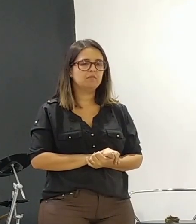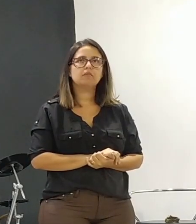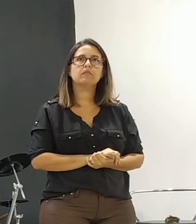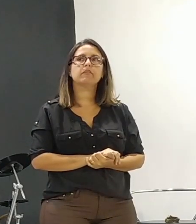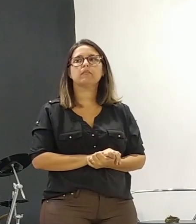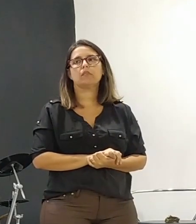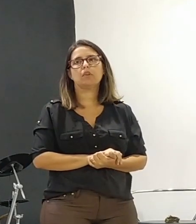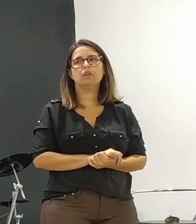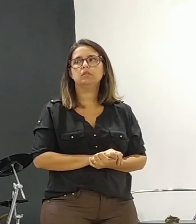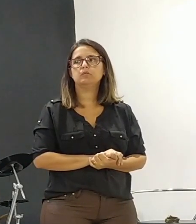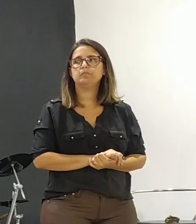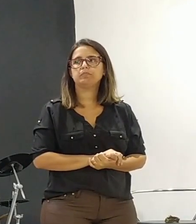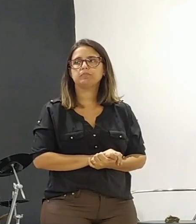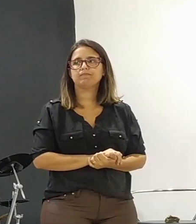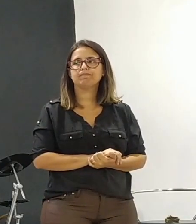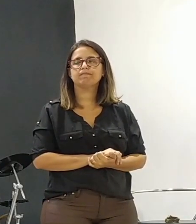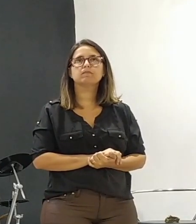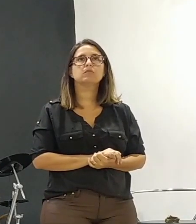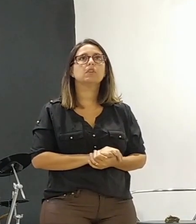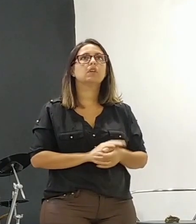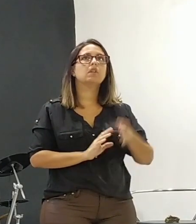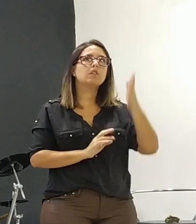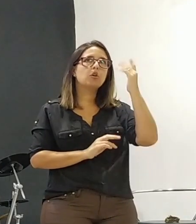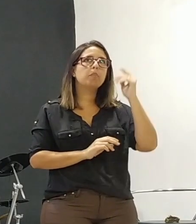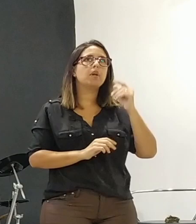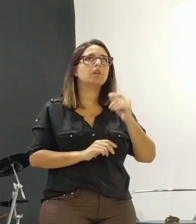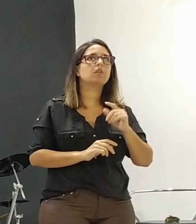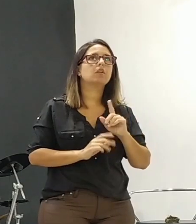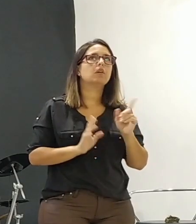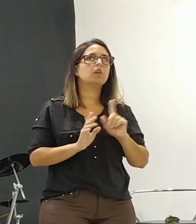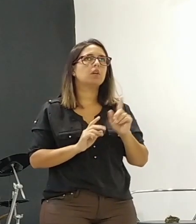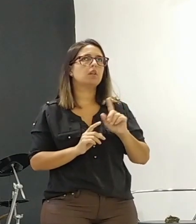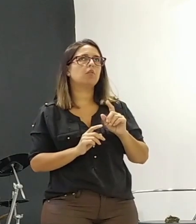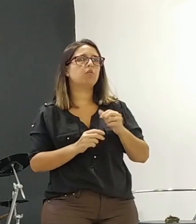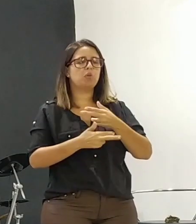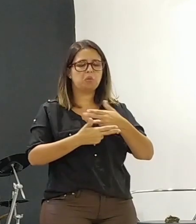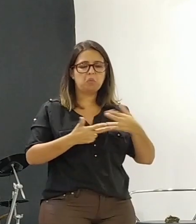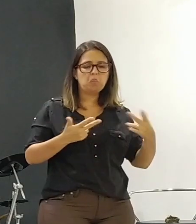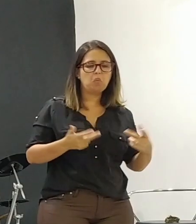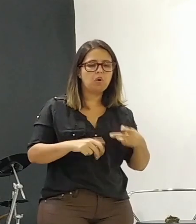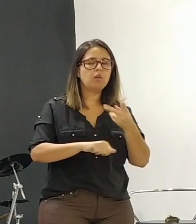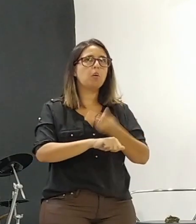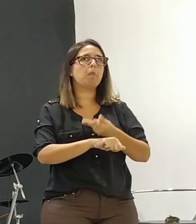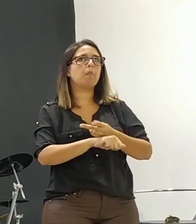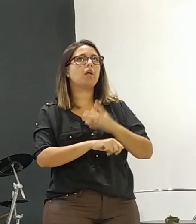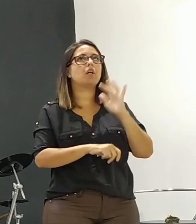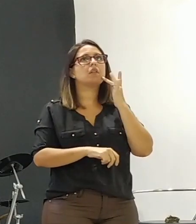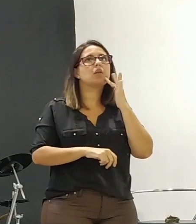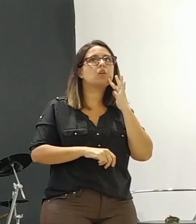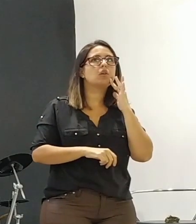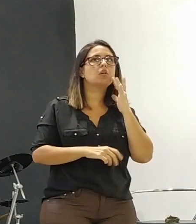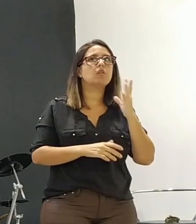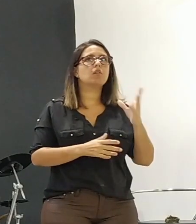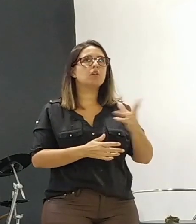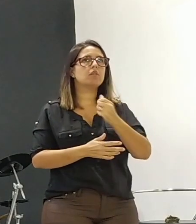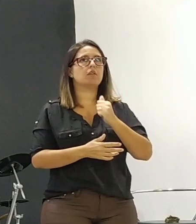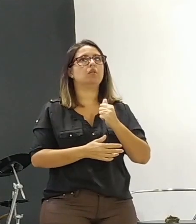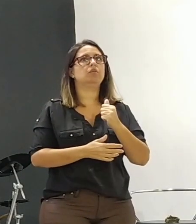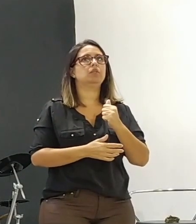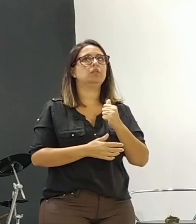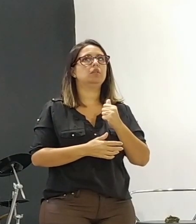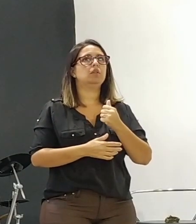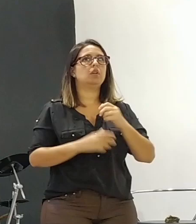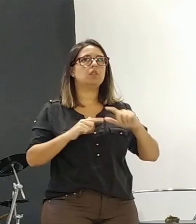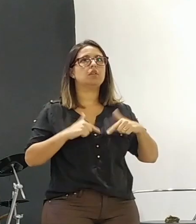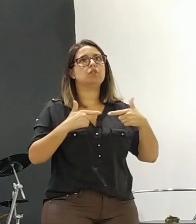sabendo que não foi com coisas corruptíveis, como prata ou ouro, que fostes resgatados da vossa vã maneira